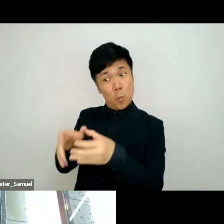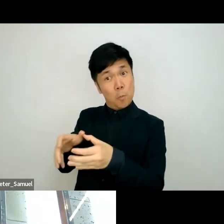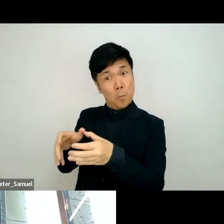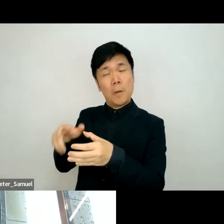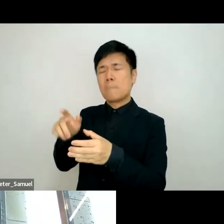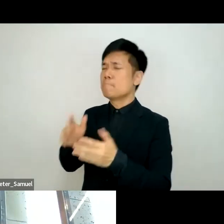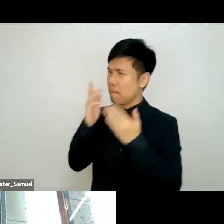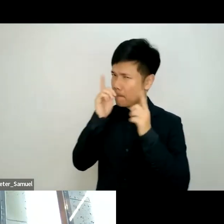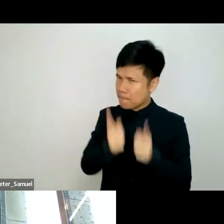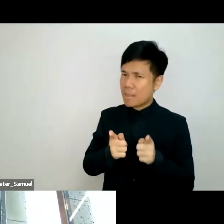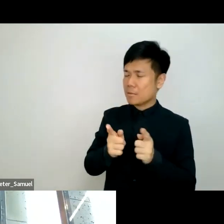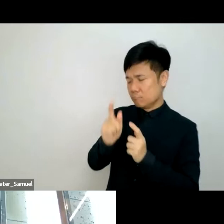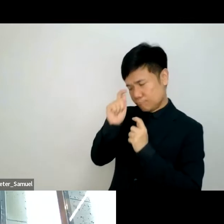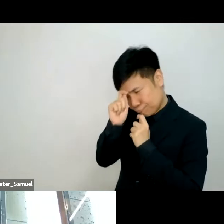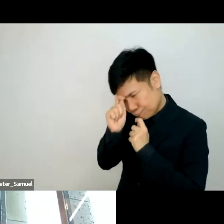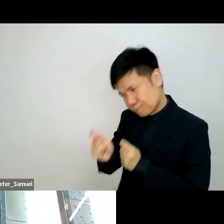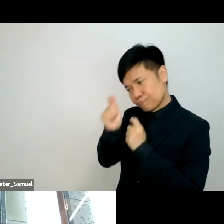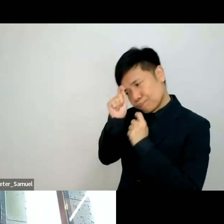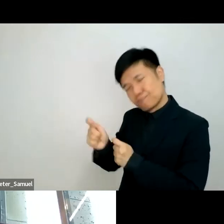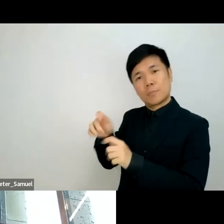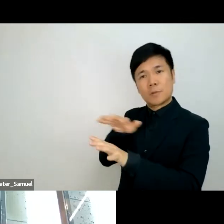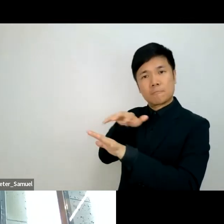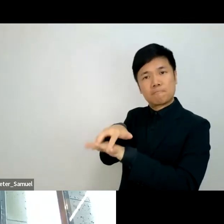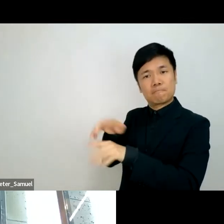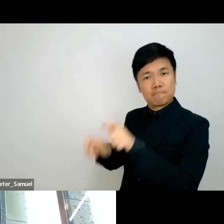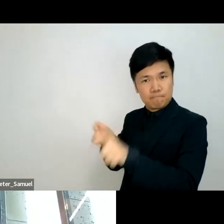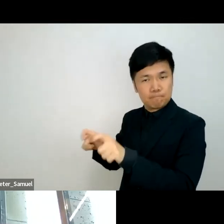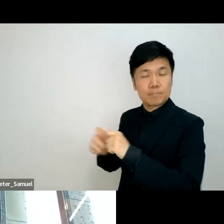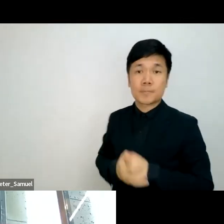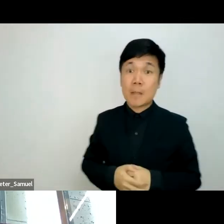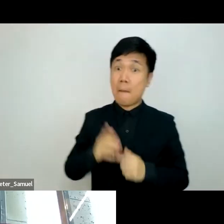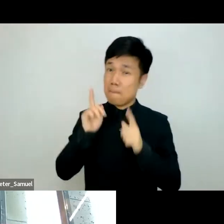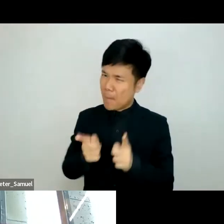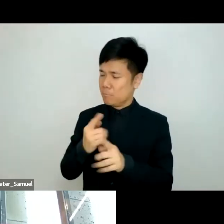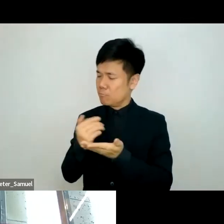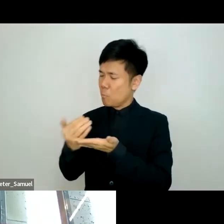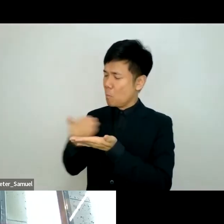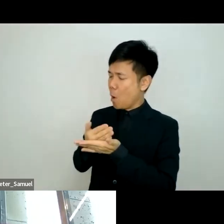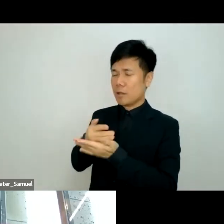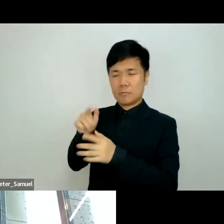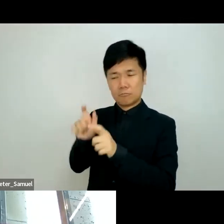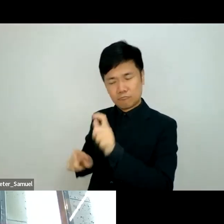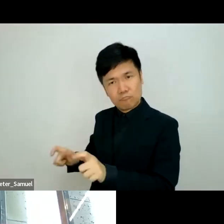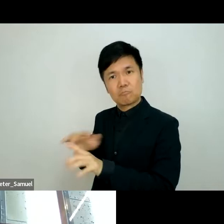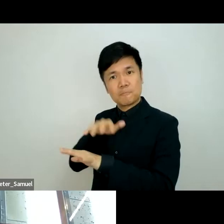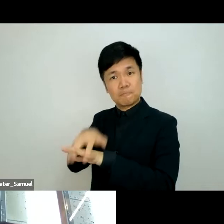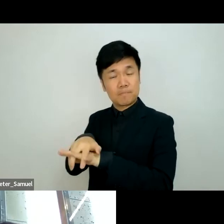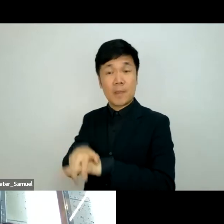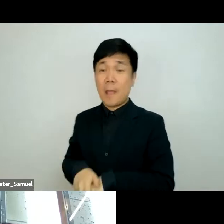personnes autochtones devraient être respectées, promues. Et il faut que les